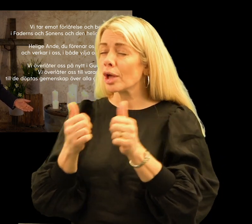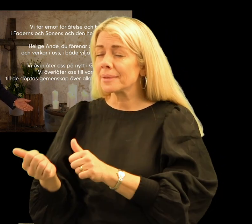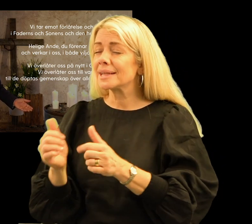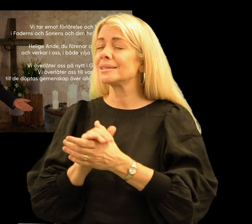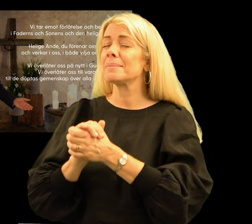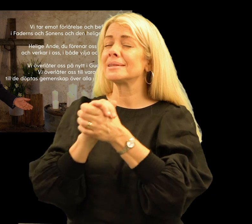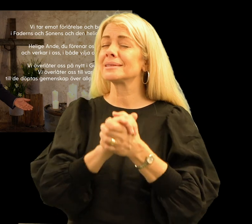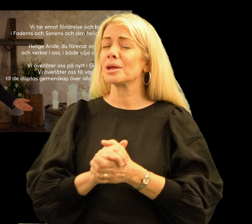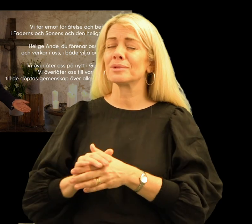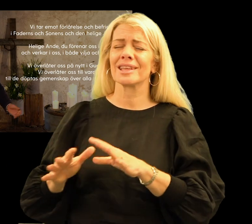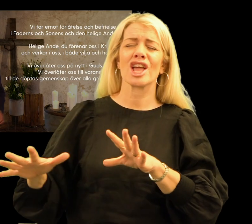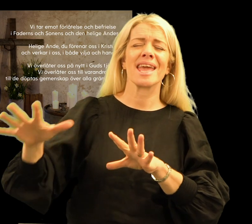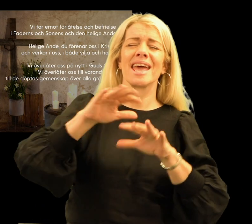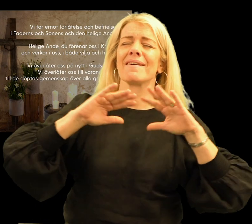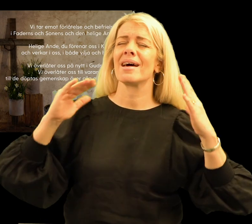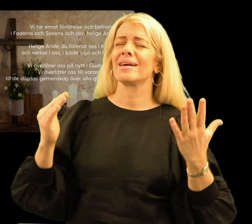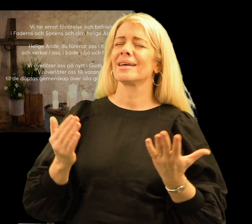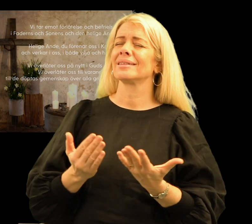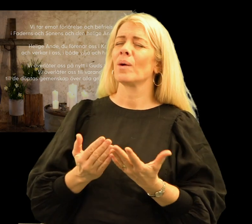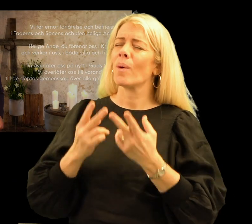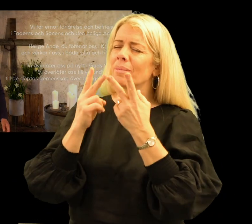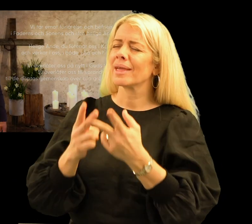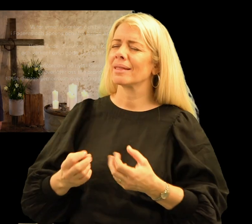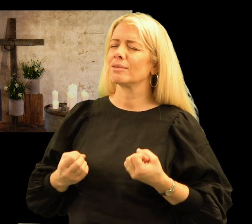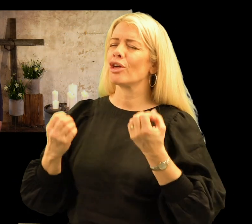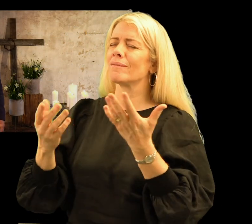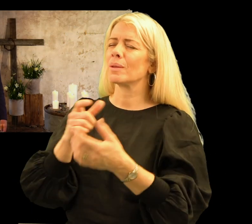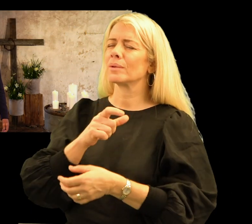över alla gränser och hinder.